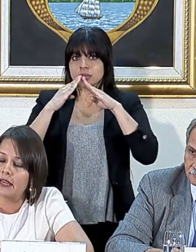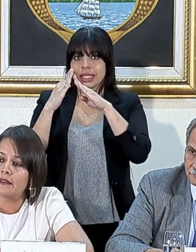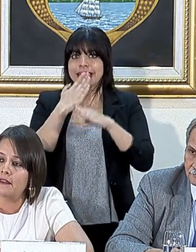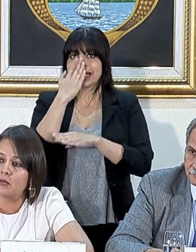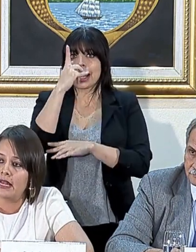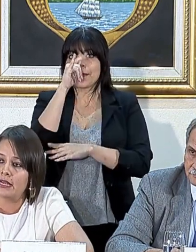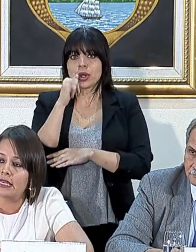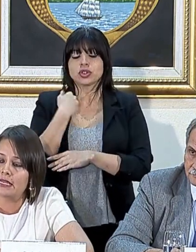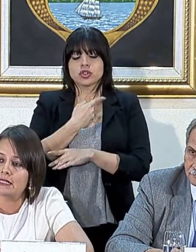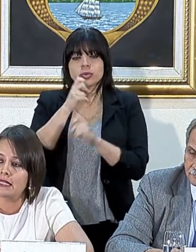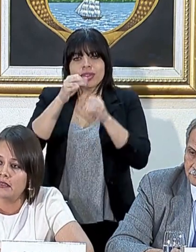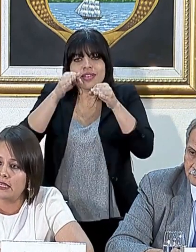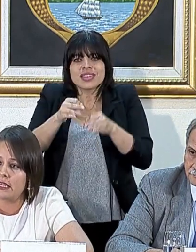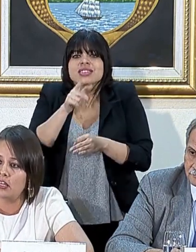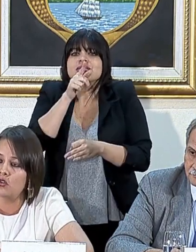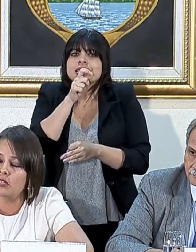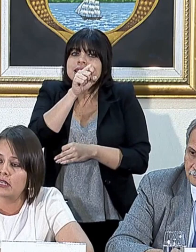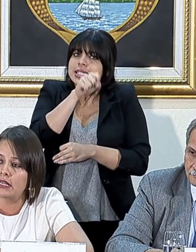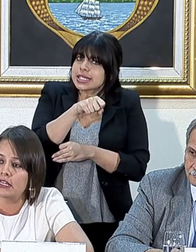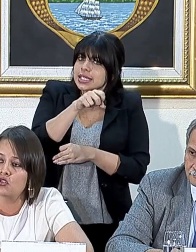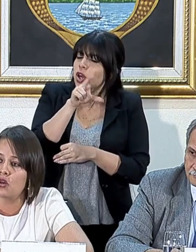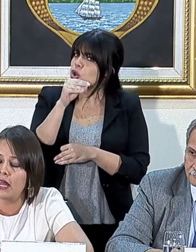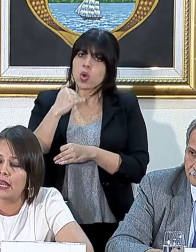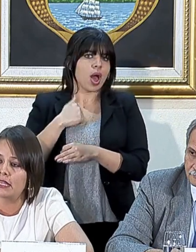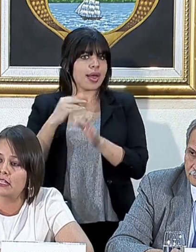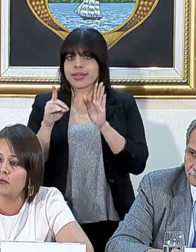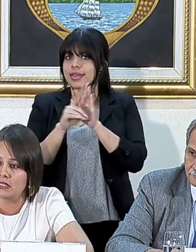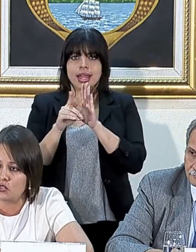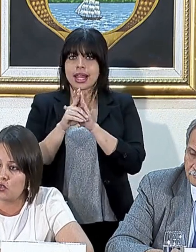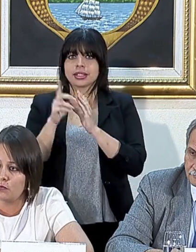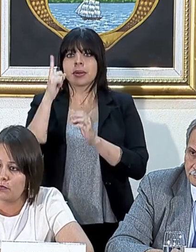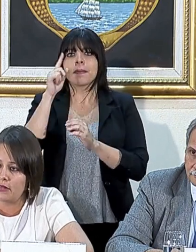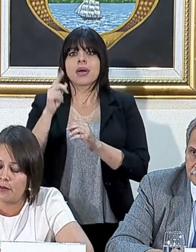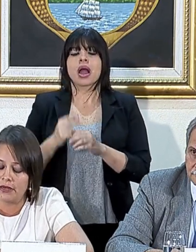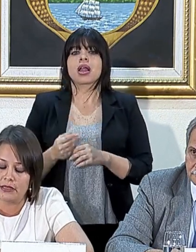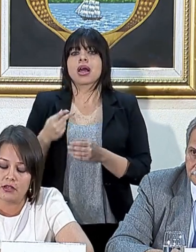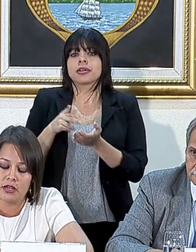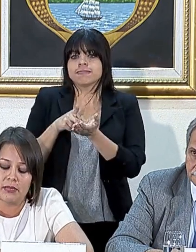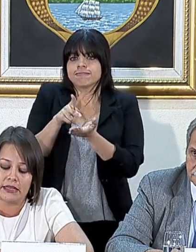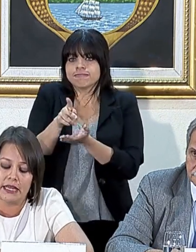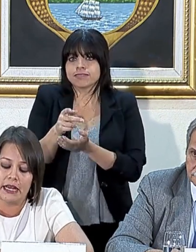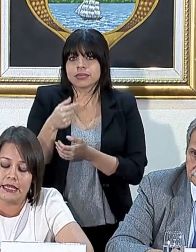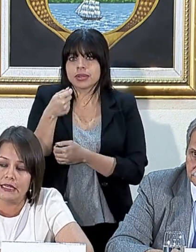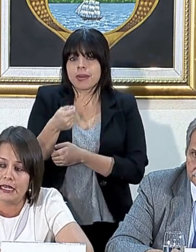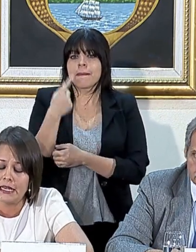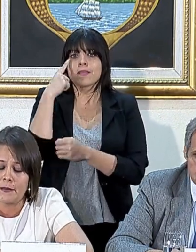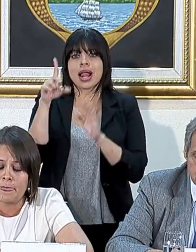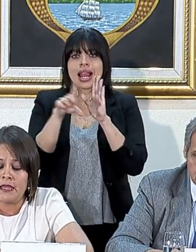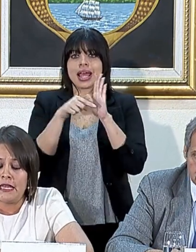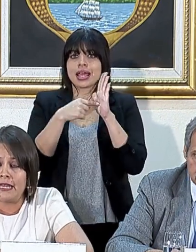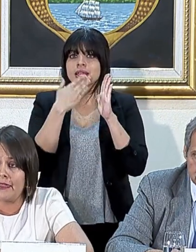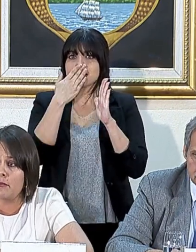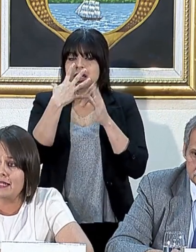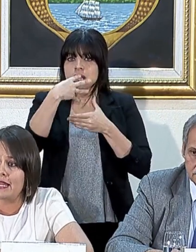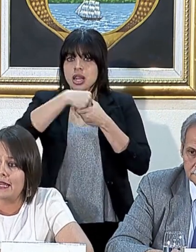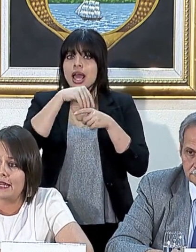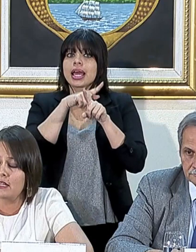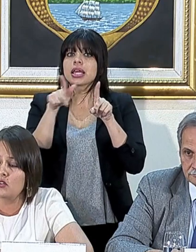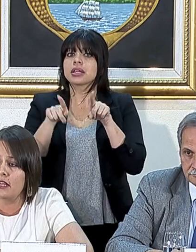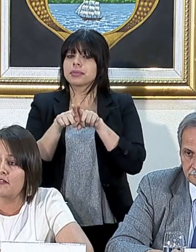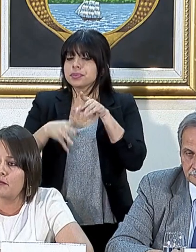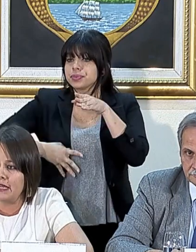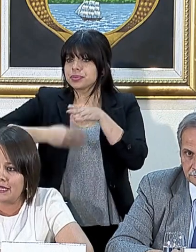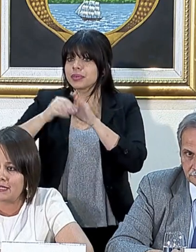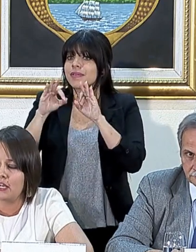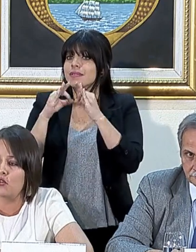esta manera determinar quiénes sí y quiénes no tienen derecho a la indemnización a partir de lo que plantea la ley indígena. Y además, en el